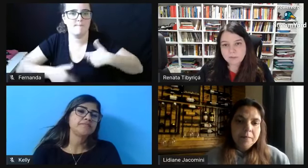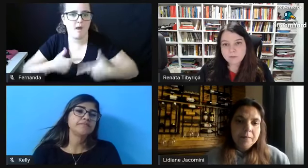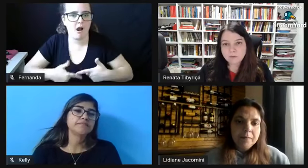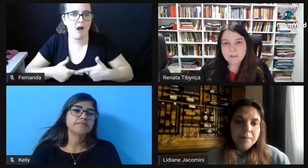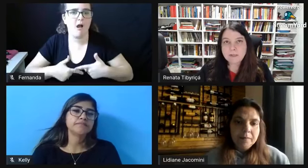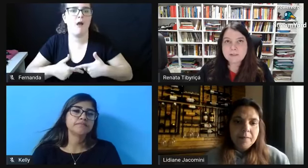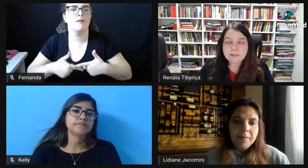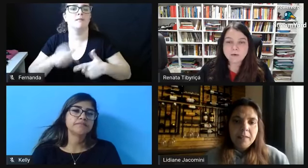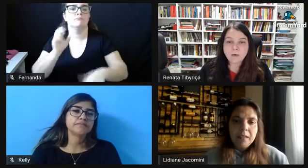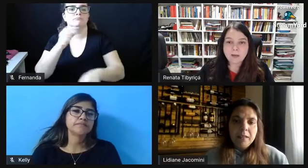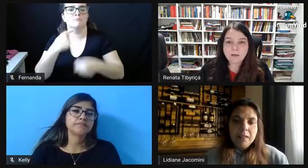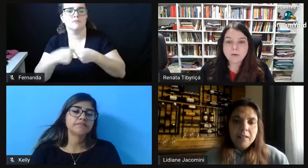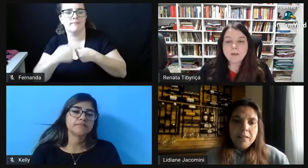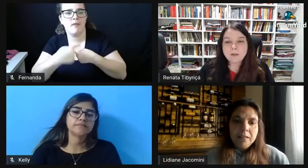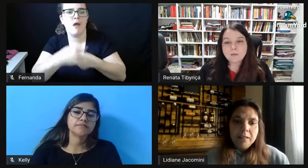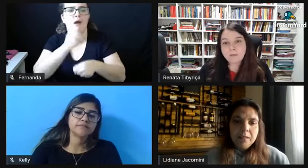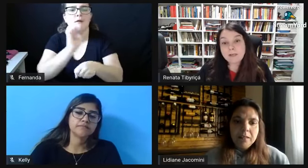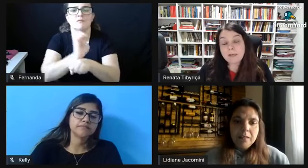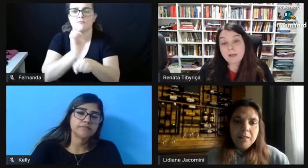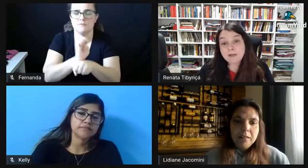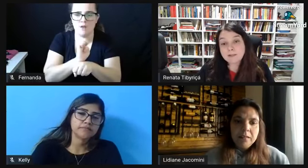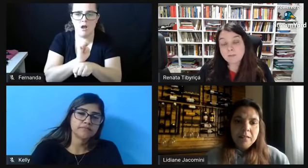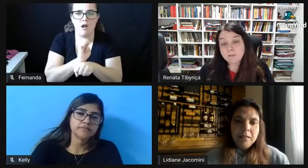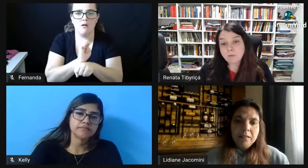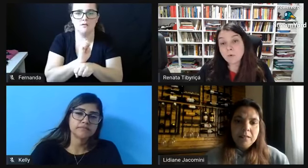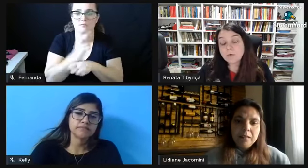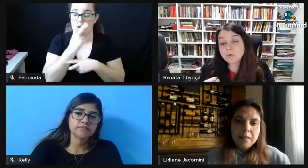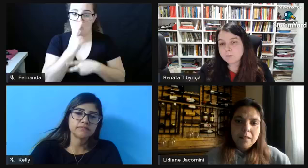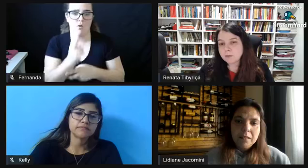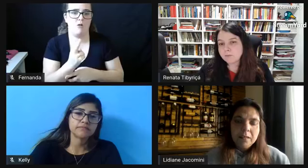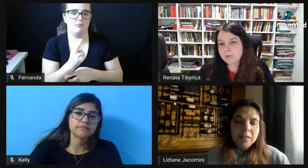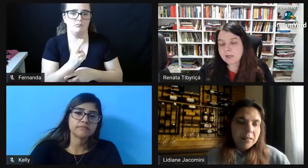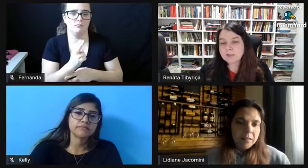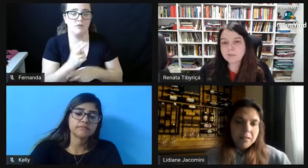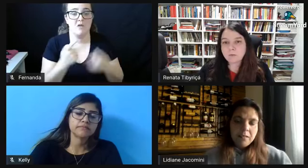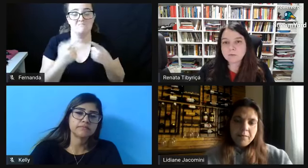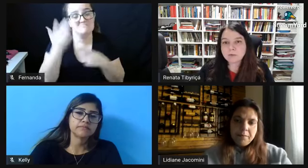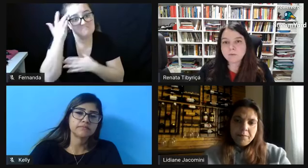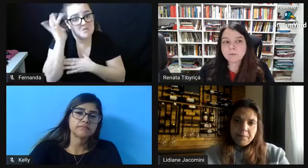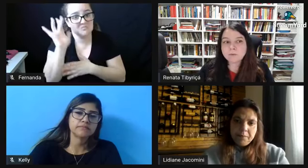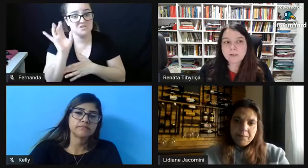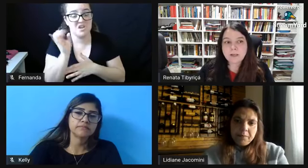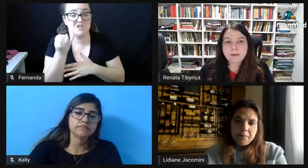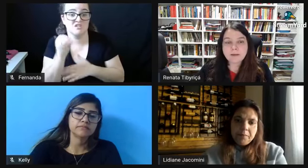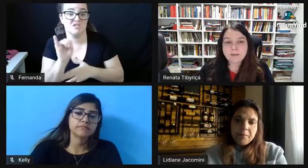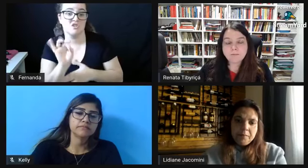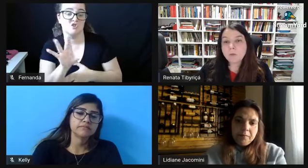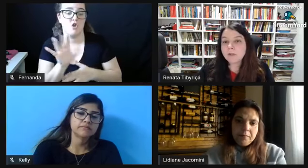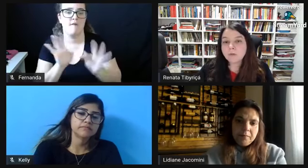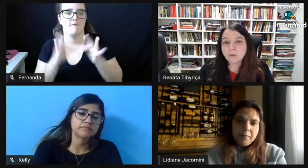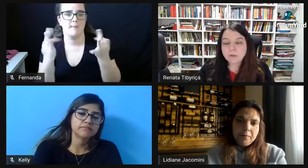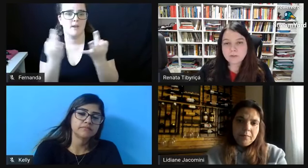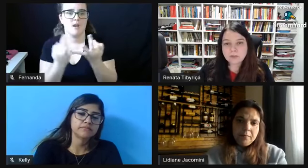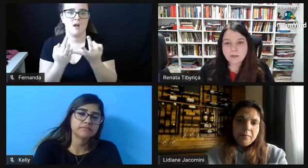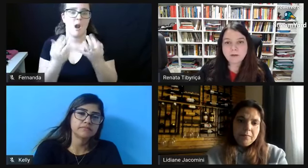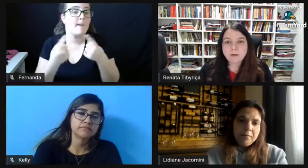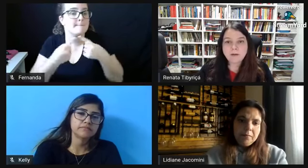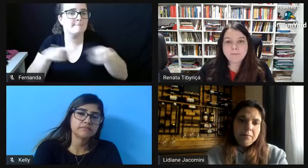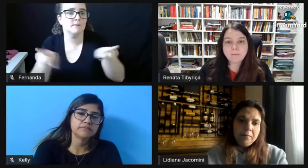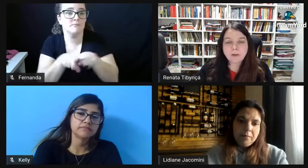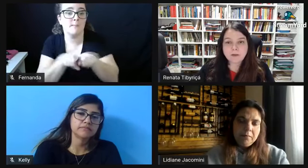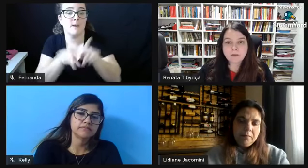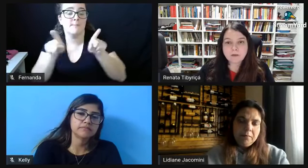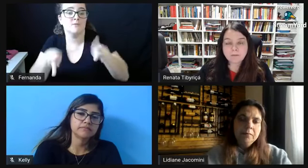com deficiência. Eu não sei nem se eles colocaram familiares, outros tipos de familiares que possam ser cuidadores,